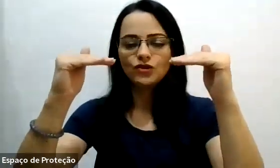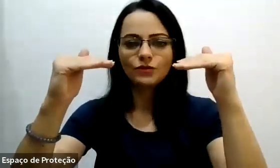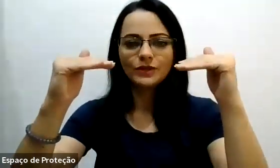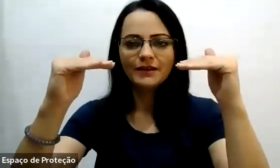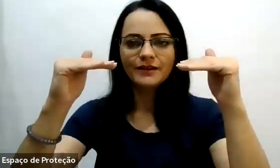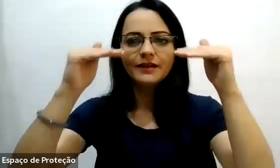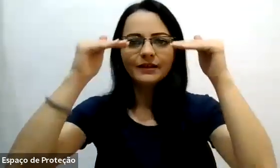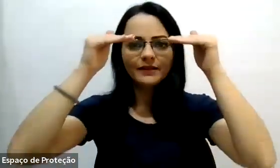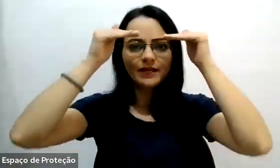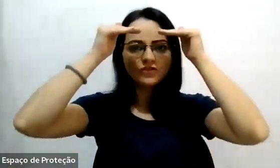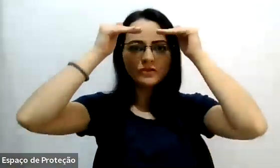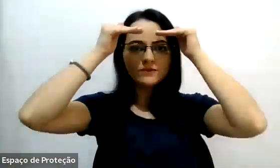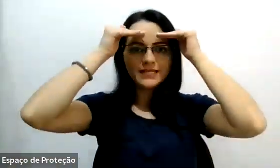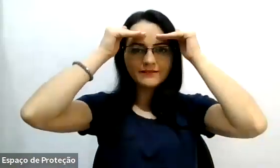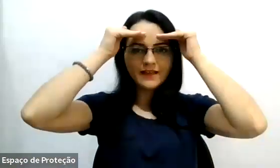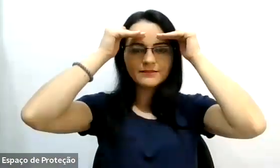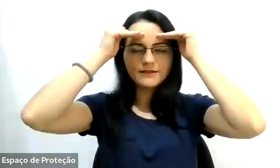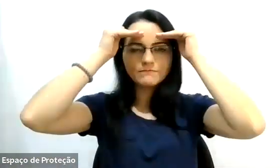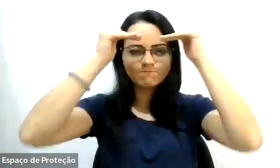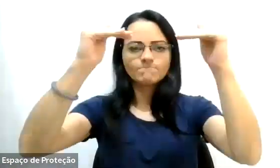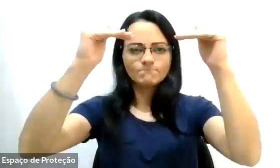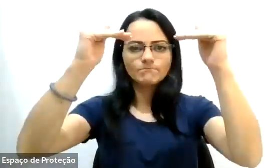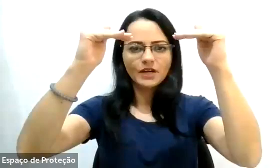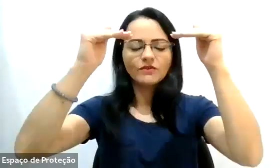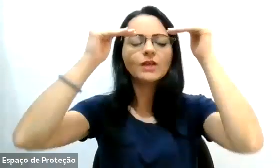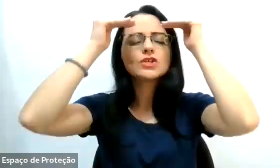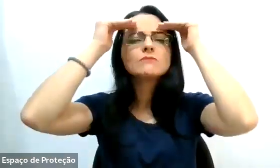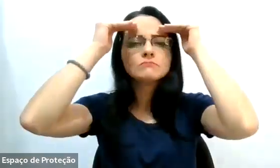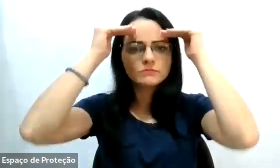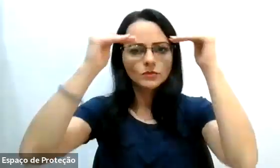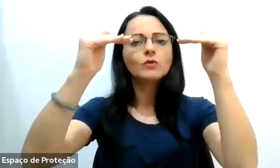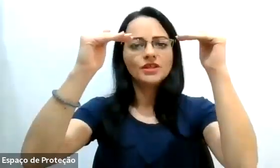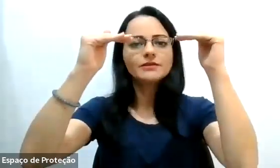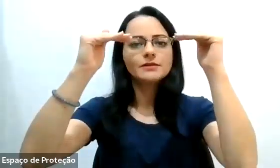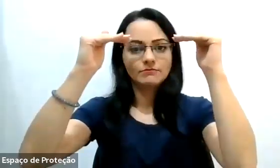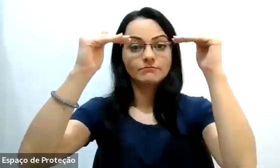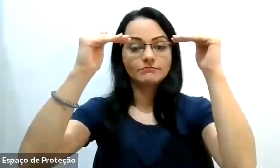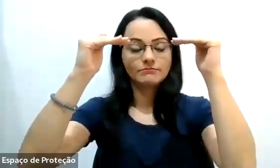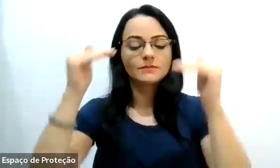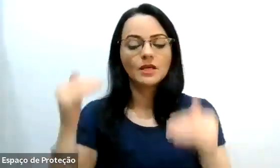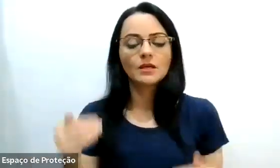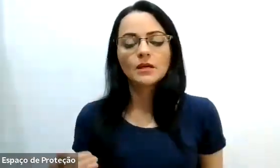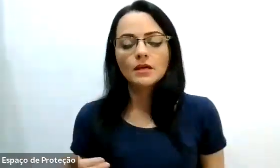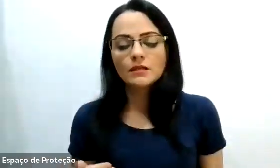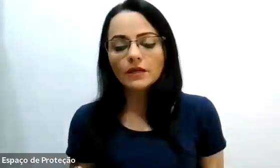telhadinho, tá? Telhadinhos na testa para frente. Obedecer.